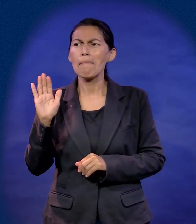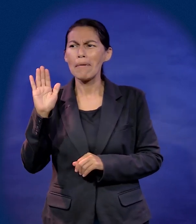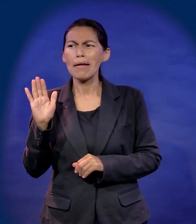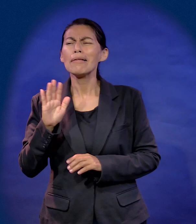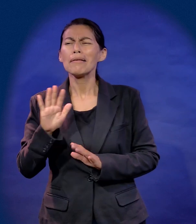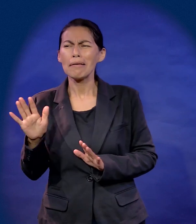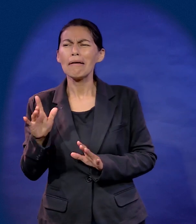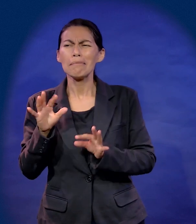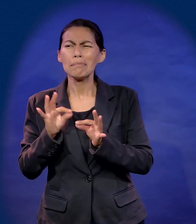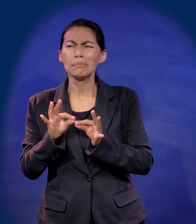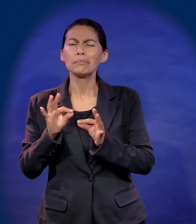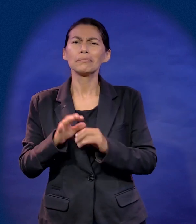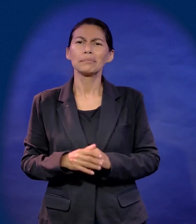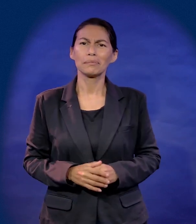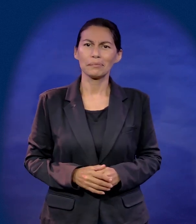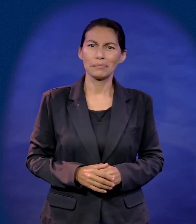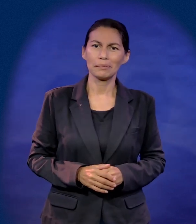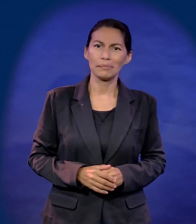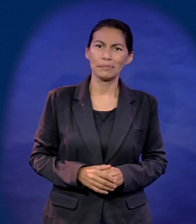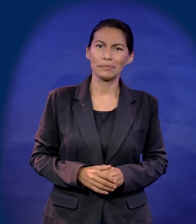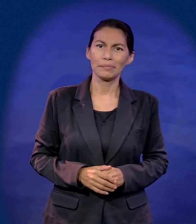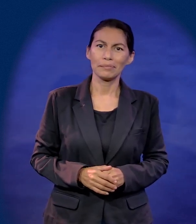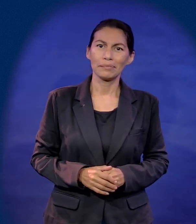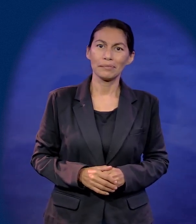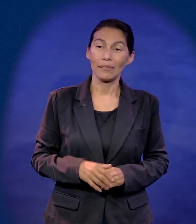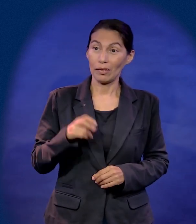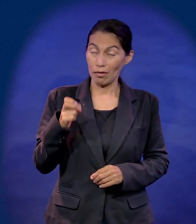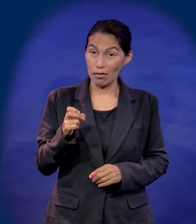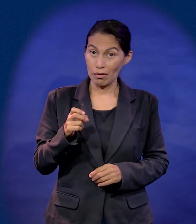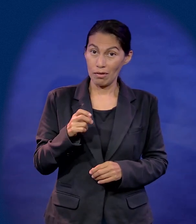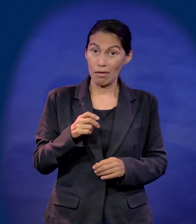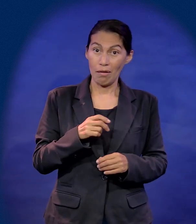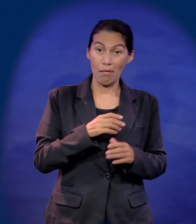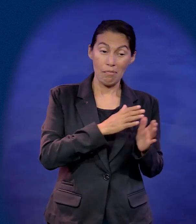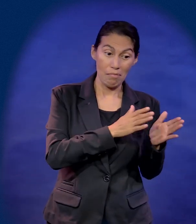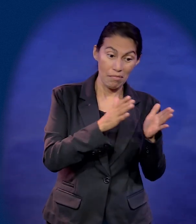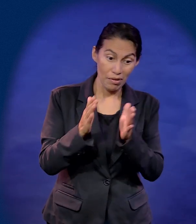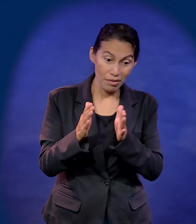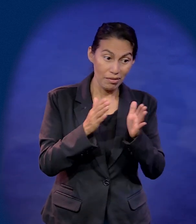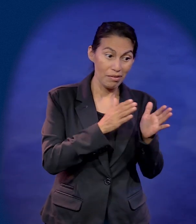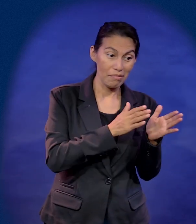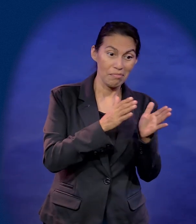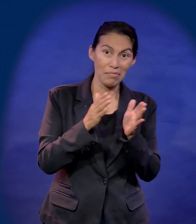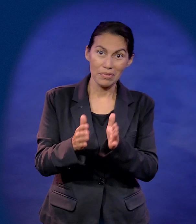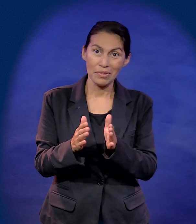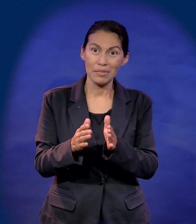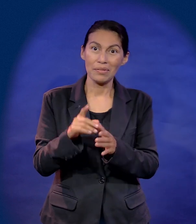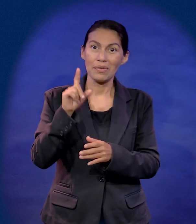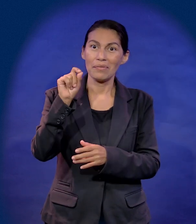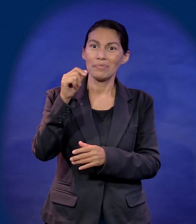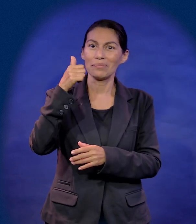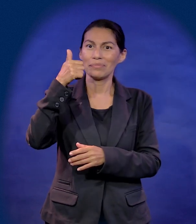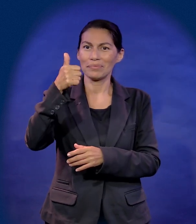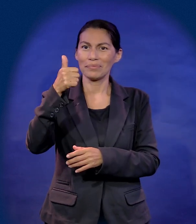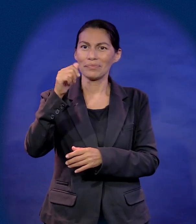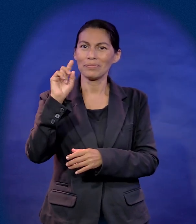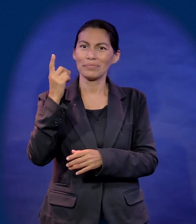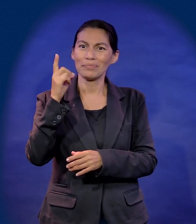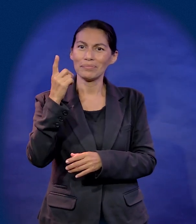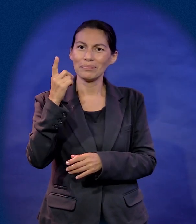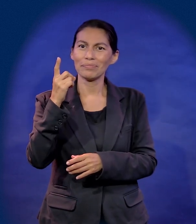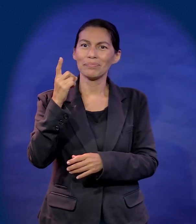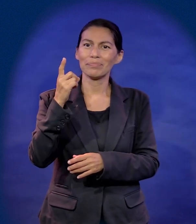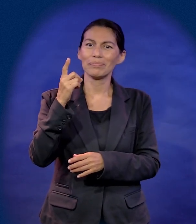luego averiguamos. Le dije, parece que todo está arreglado. Y empezamos a hacer